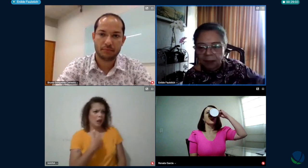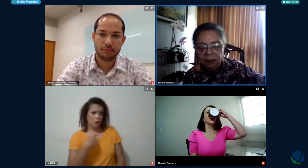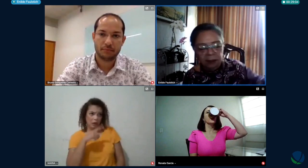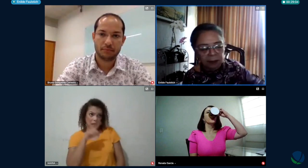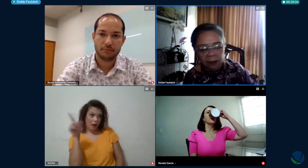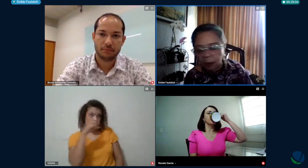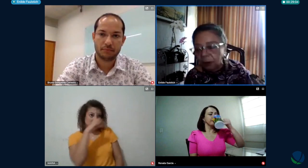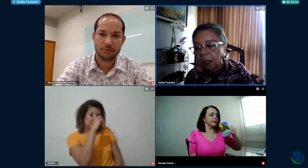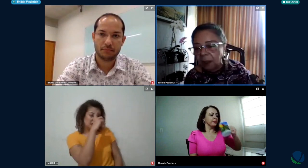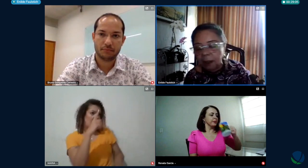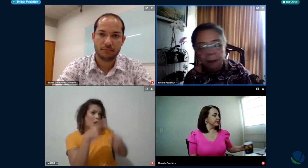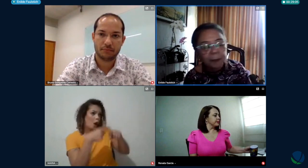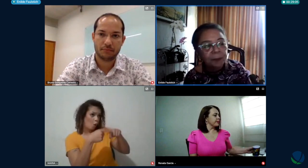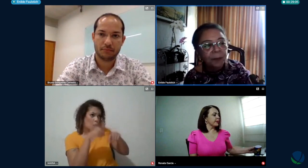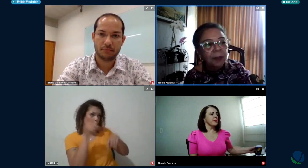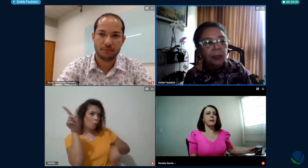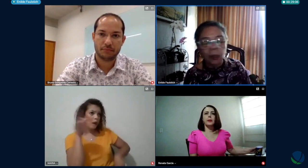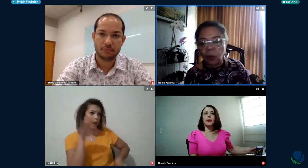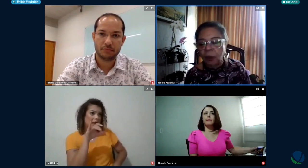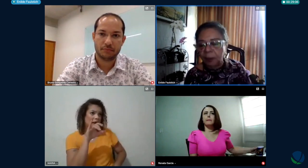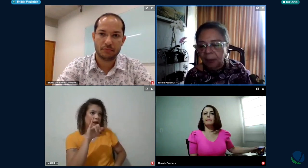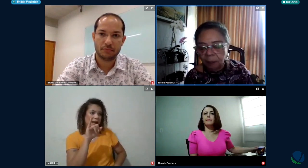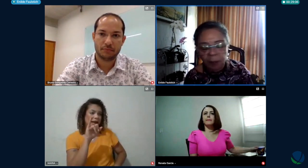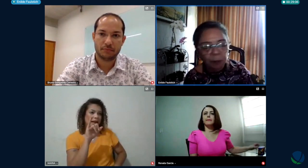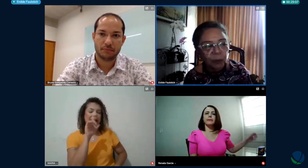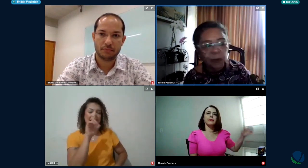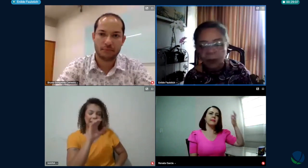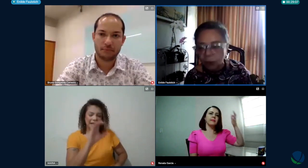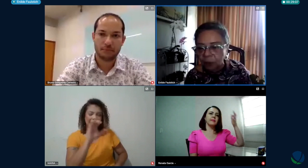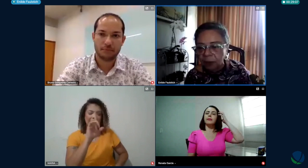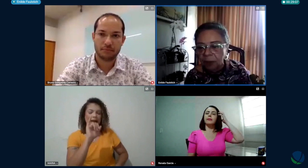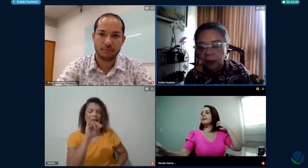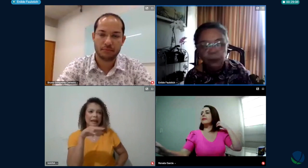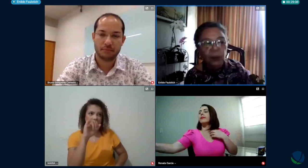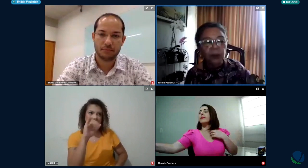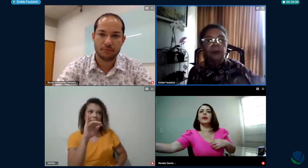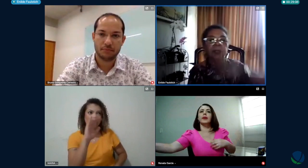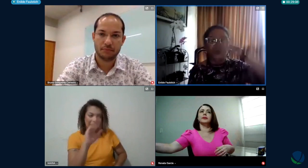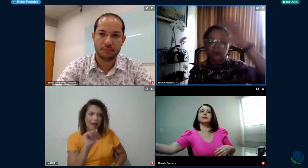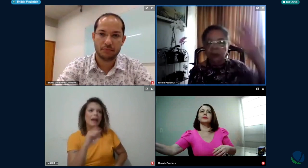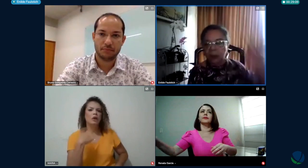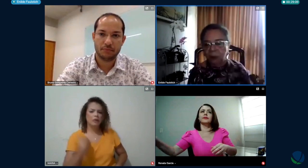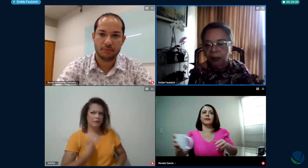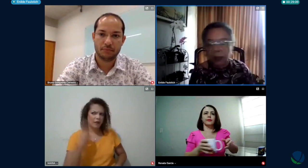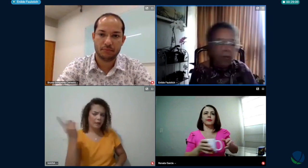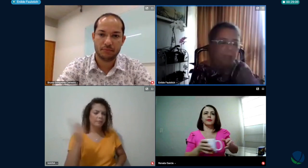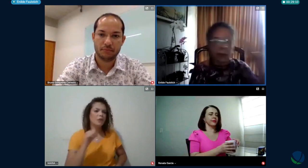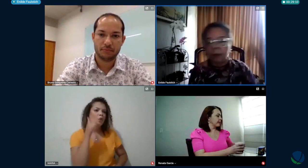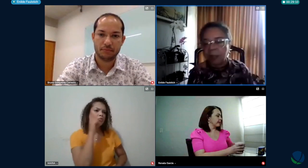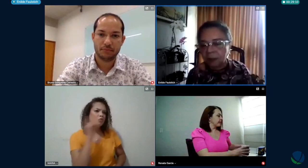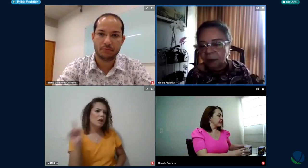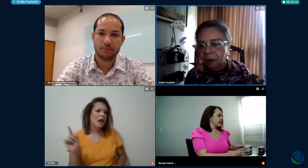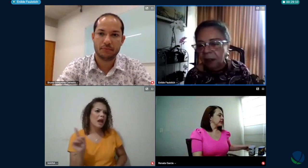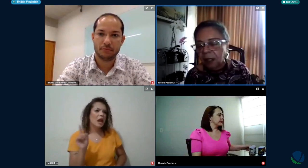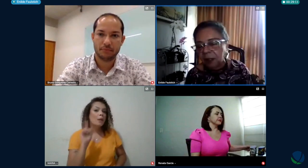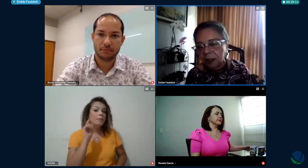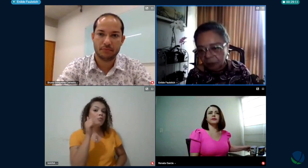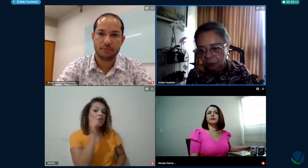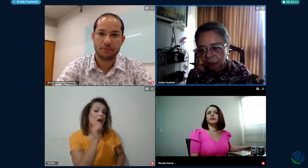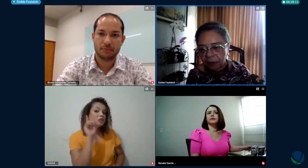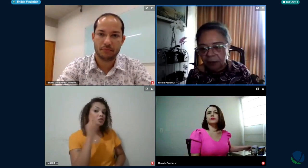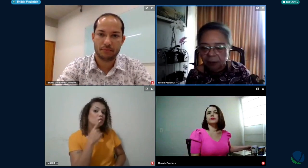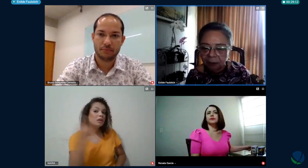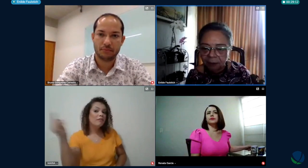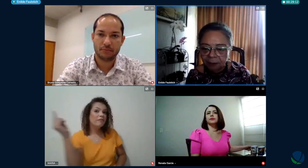na clínica e tal, e aí... Chegou uma moça surda, foi um Deus nos acuda. Ninguém sabia, ninguém